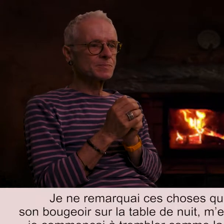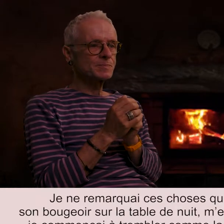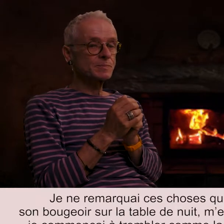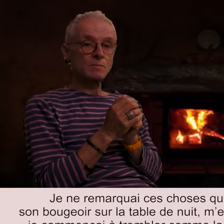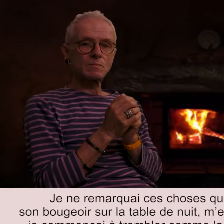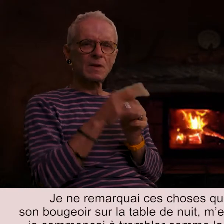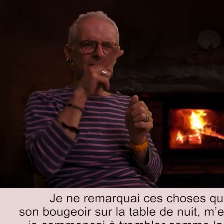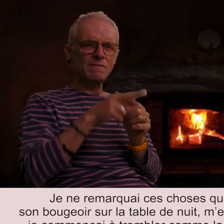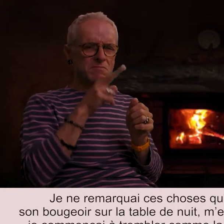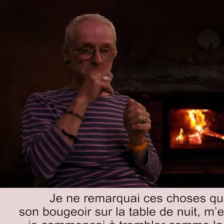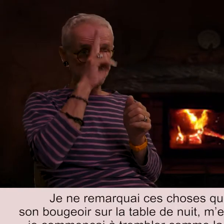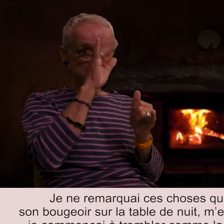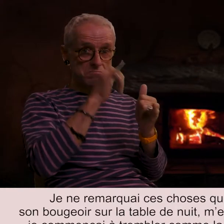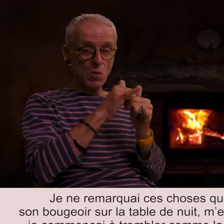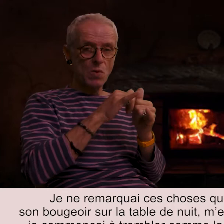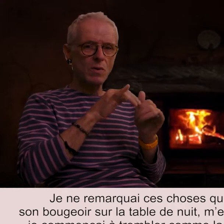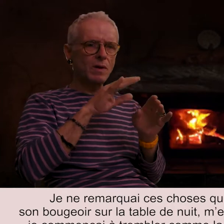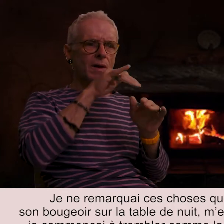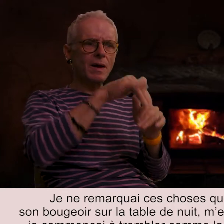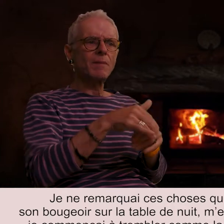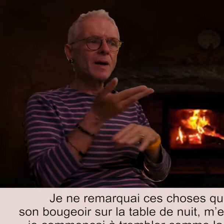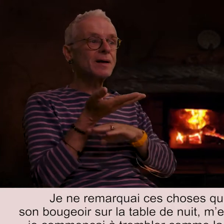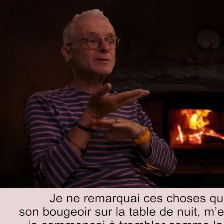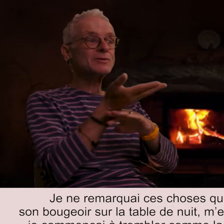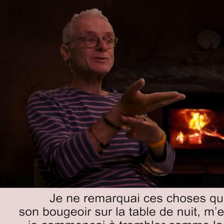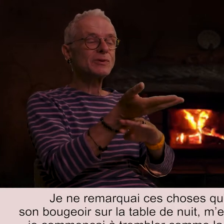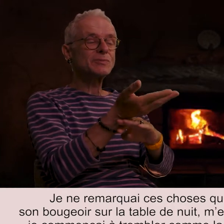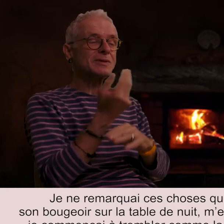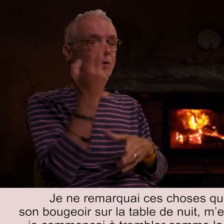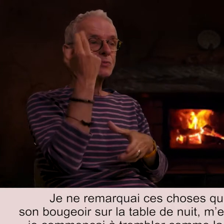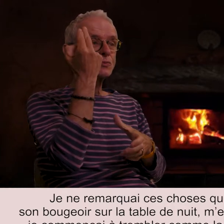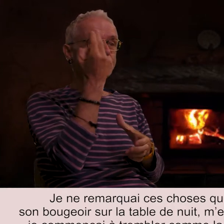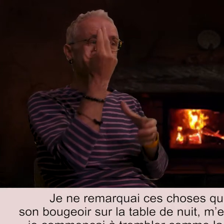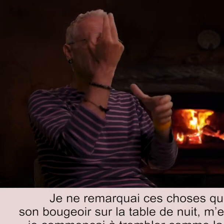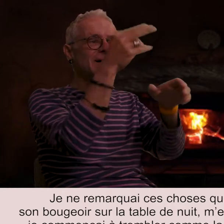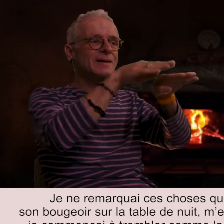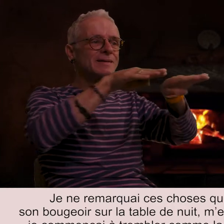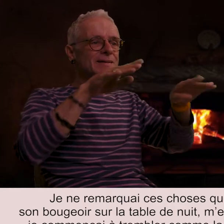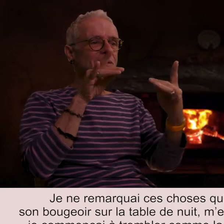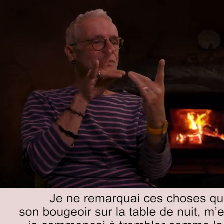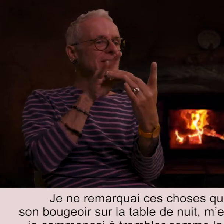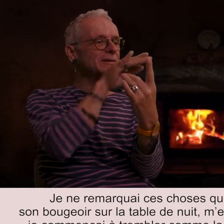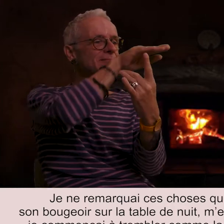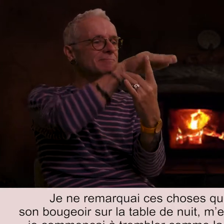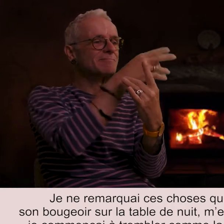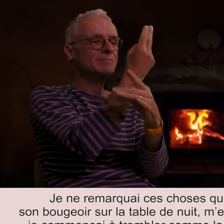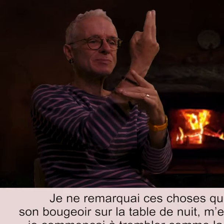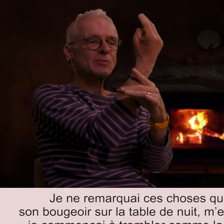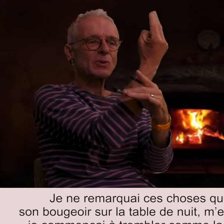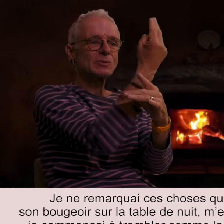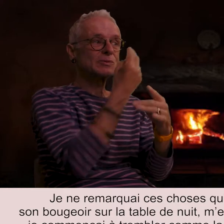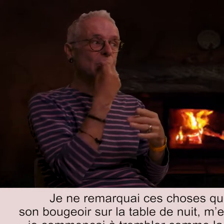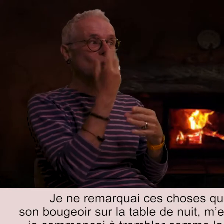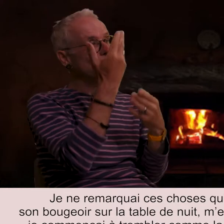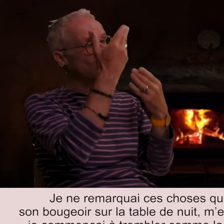Je ne remarquais ces choses qu'après que le domestique, déposant son bougeoir sur la table de nuit, m'eût souhaité un bon